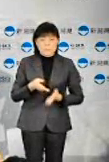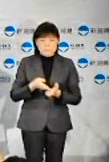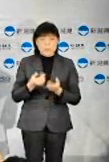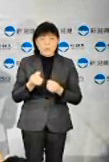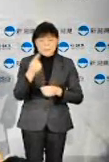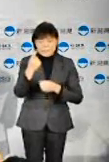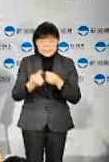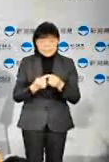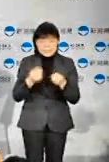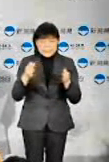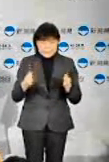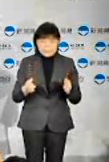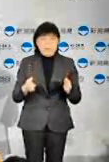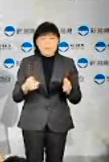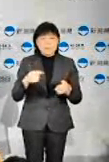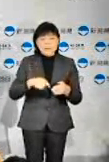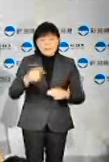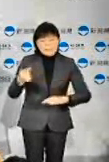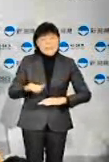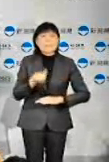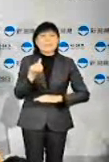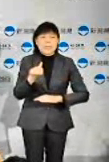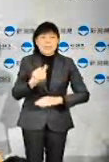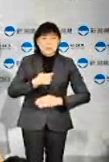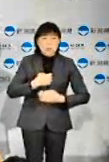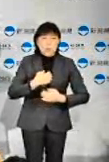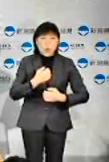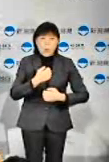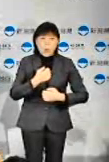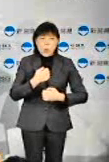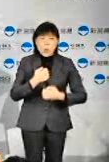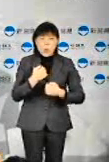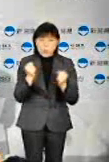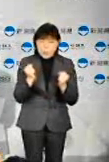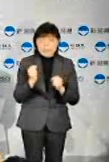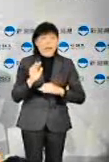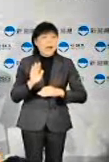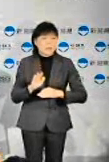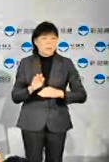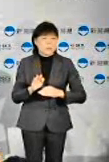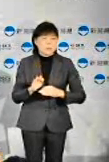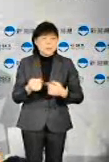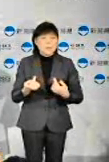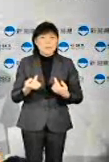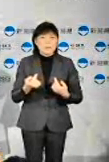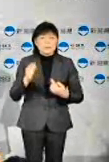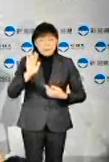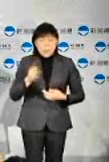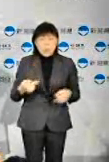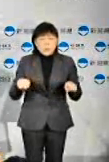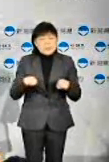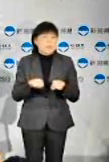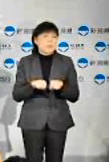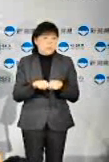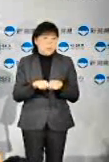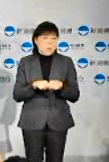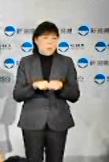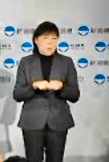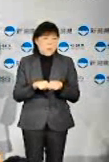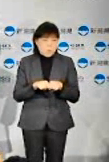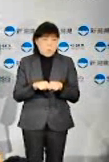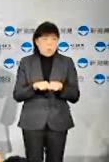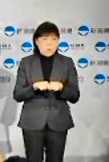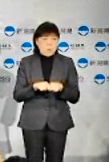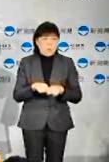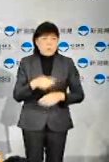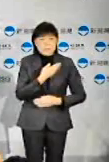1年の中で自然の脅威ということでもあるし、でも自然と共生していかなければならないのが我々の今の